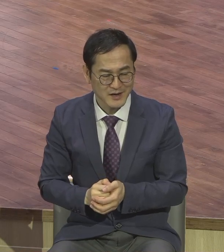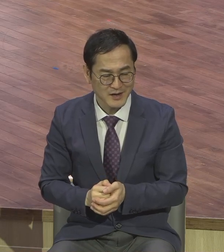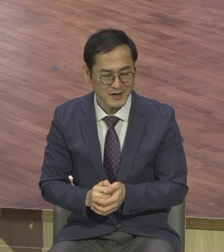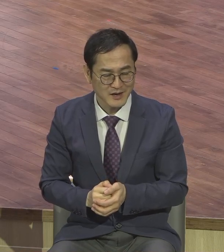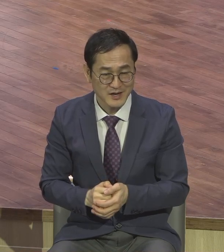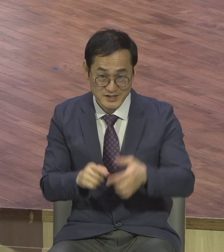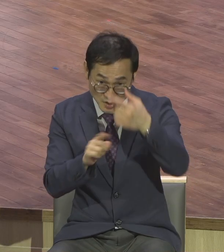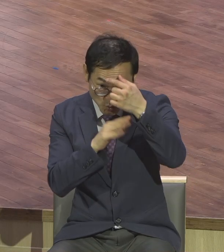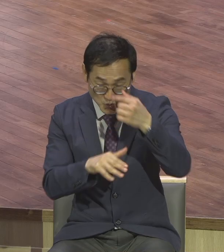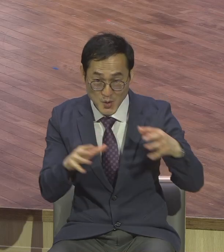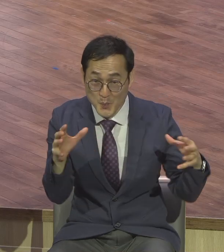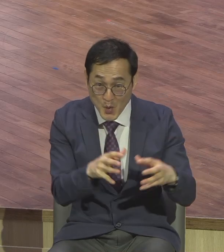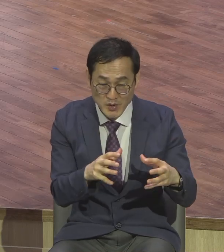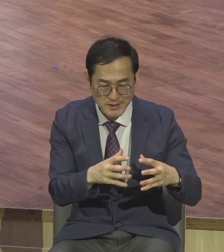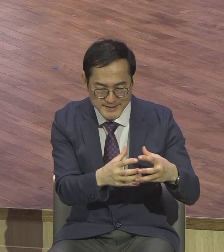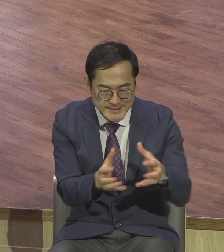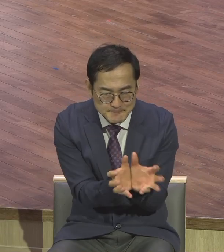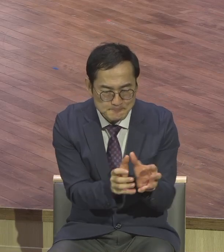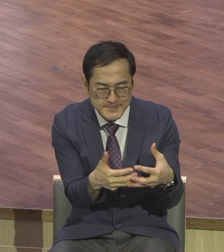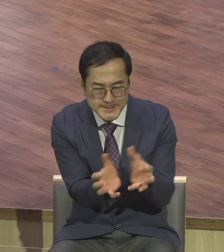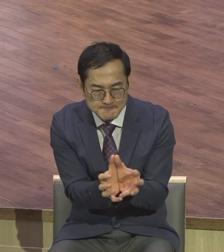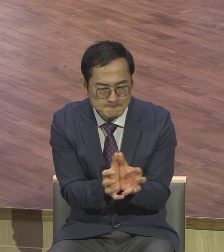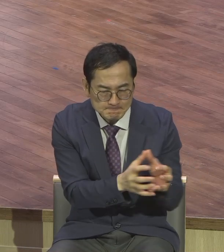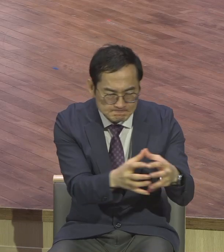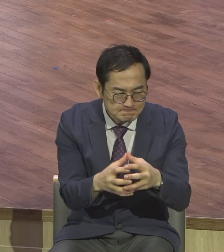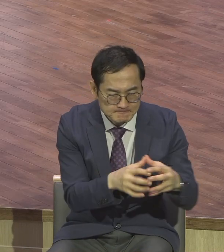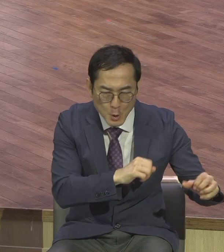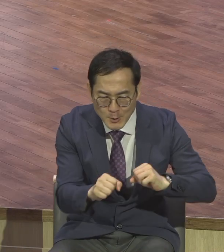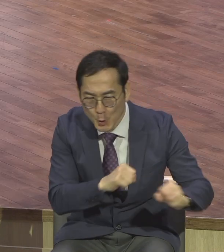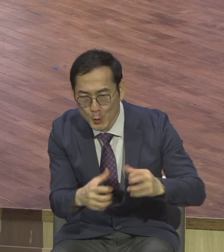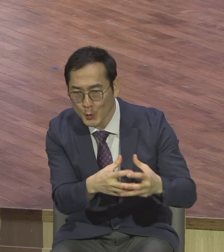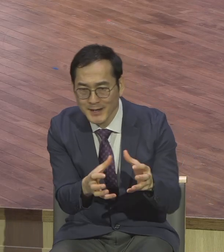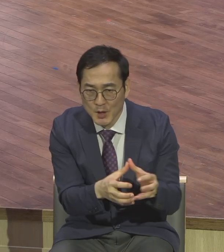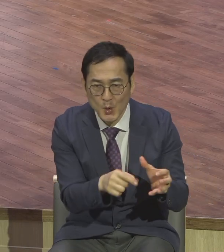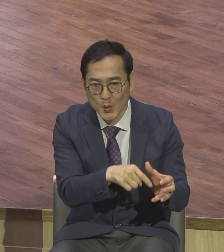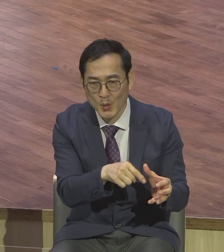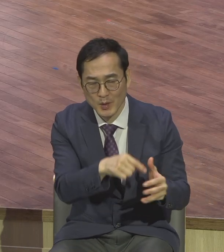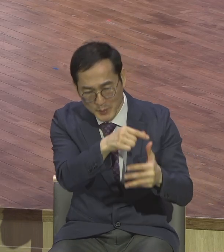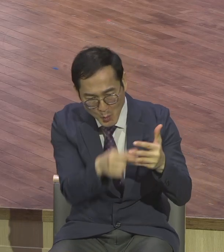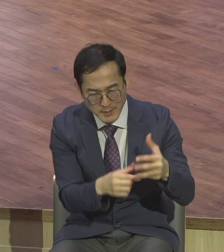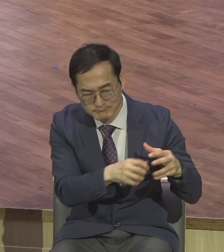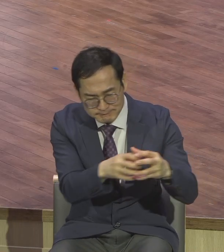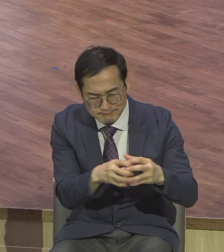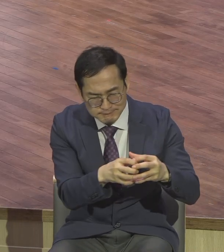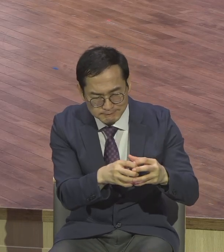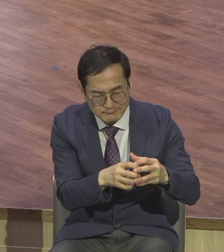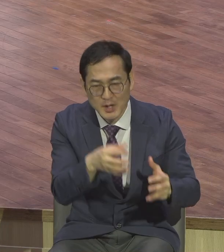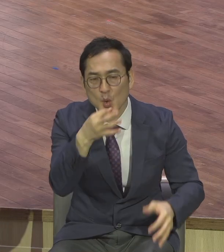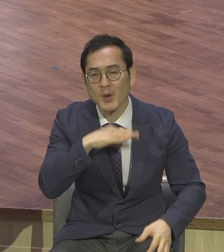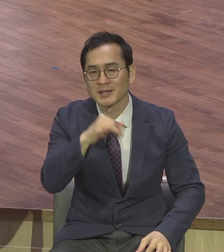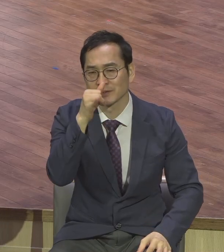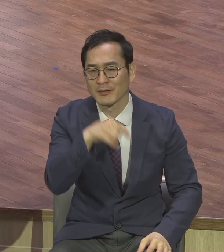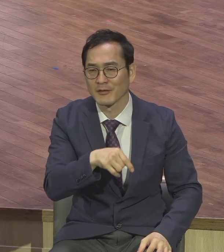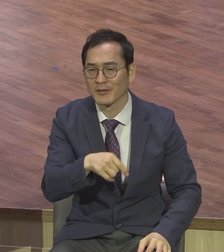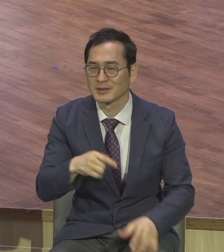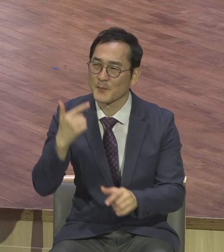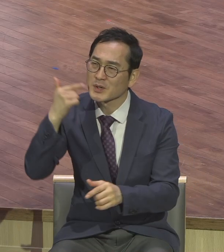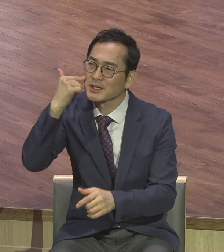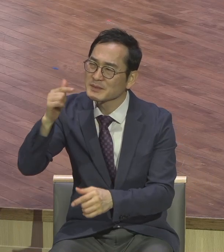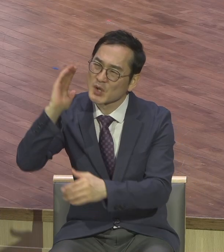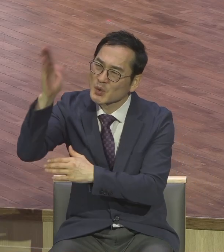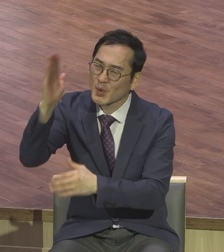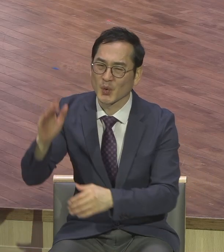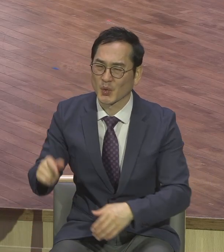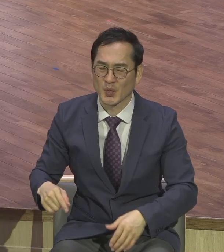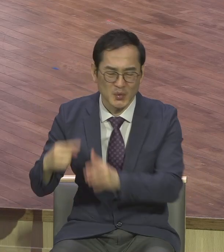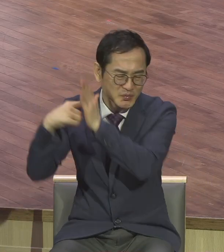교인들끼리 서로 모여서 팀사하는 게 더 효과가 있거든요. 무섭습니다. 이 불신앙적인,